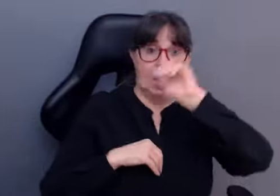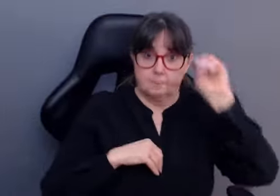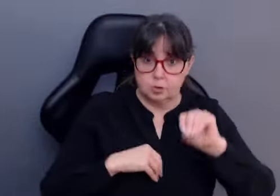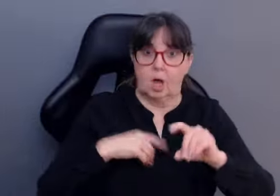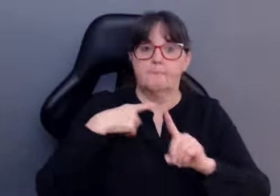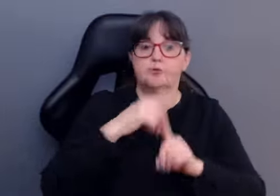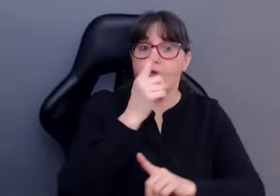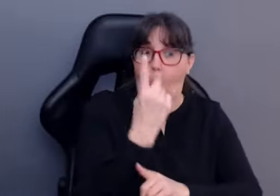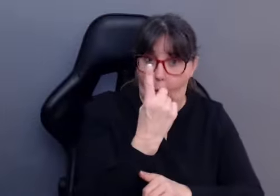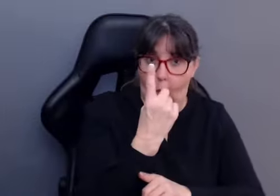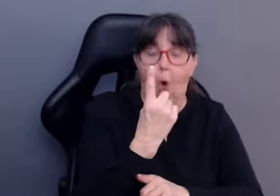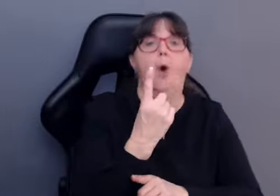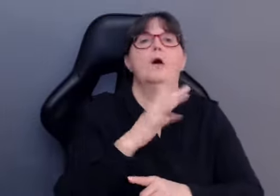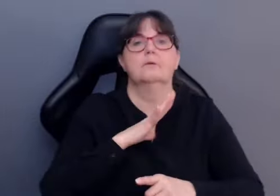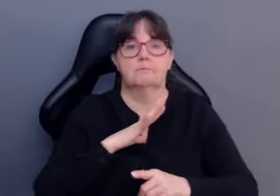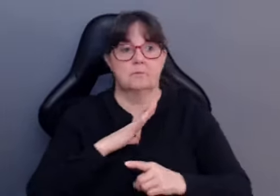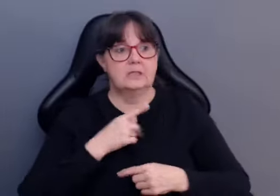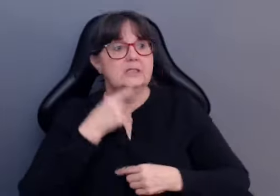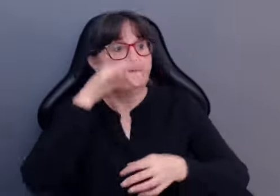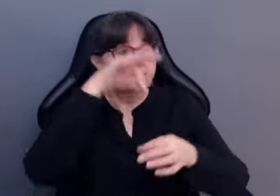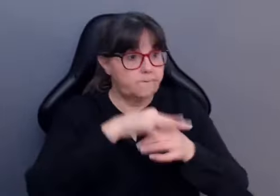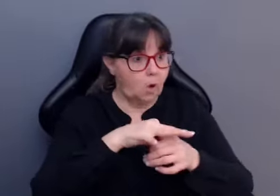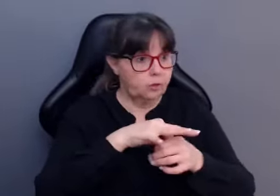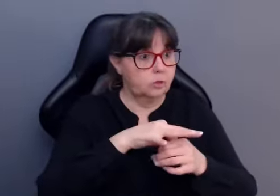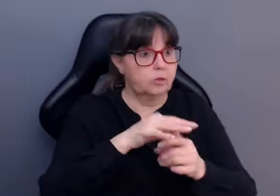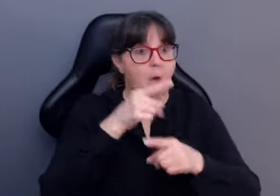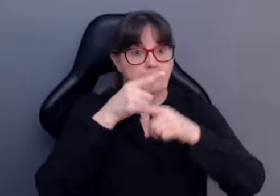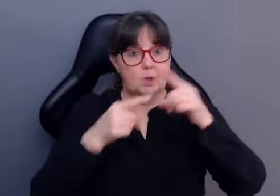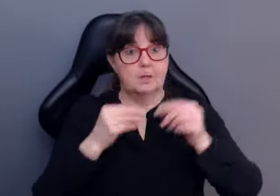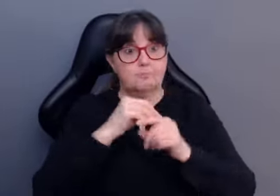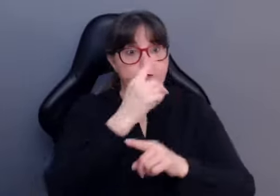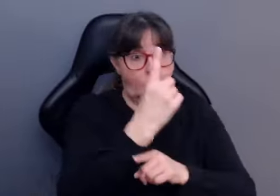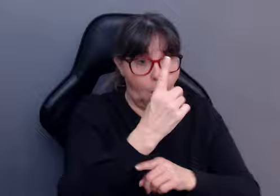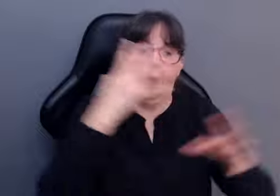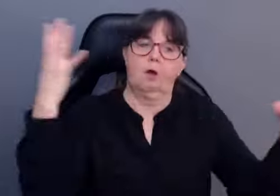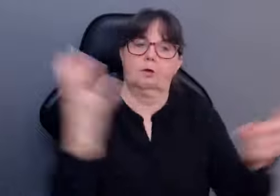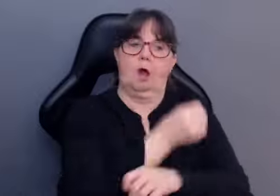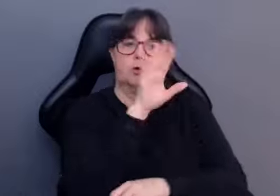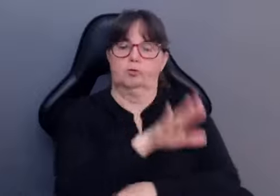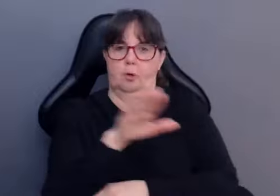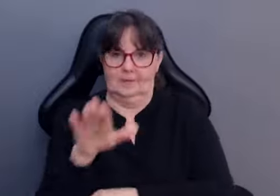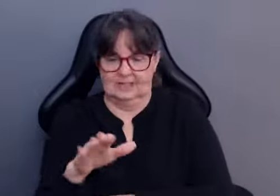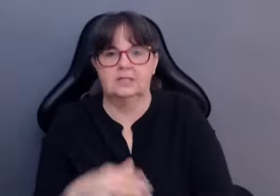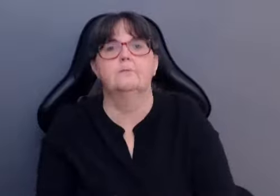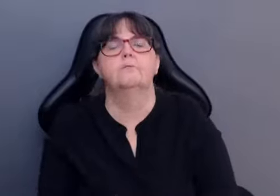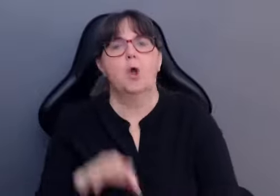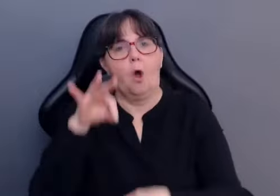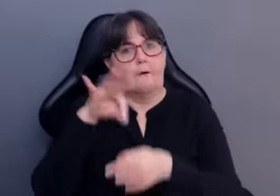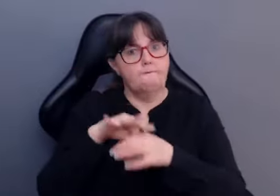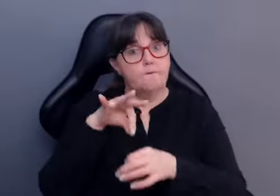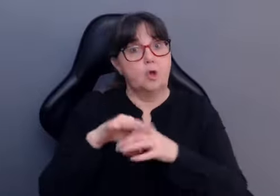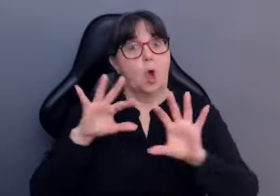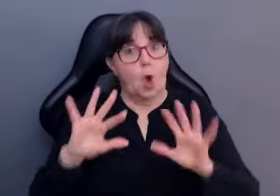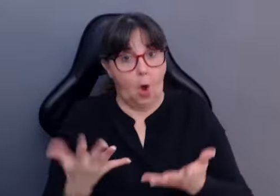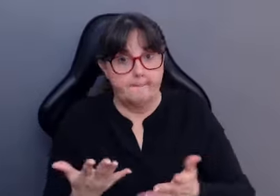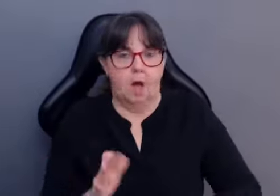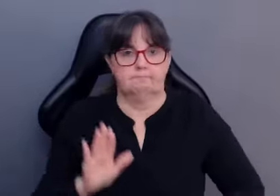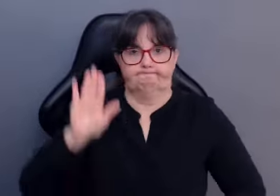voix validement exprimées. Le vote se prend à main levée, à moins que